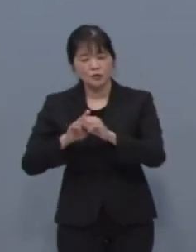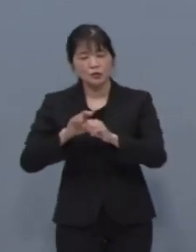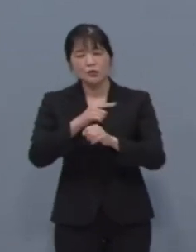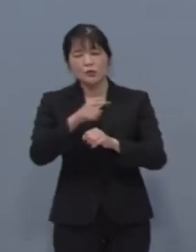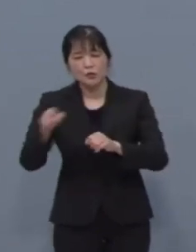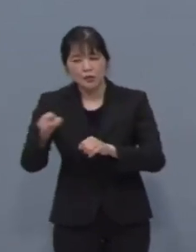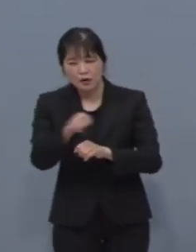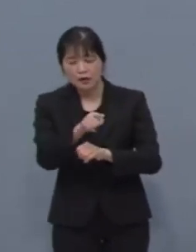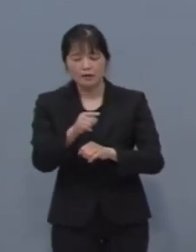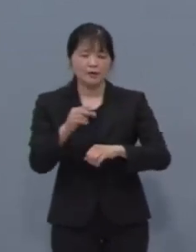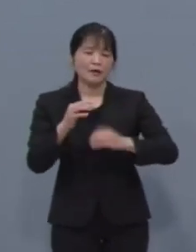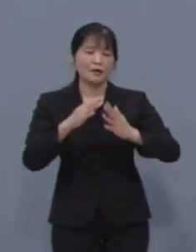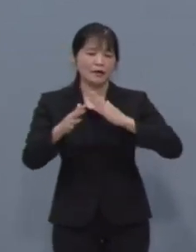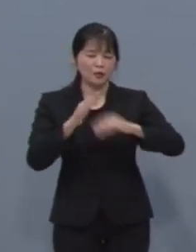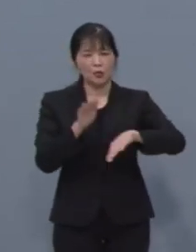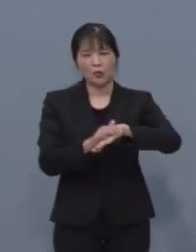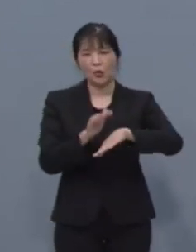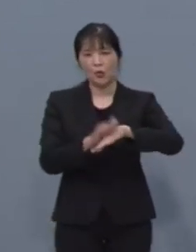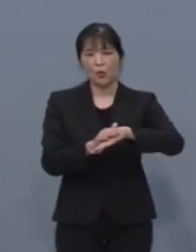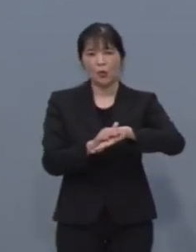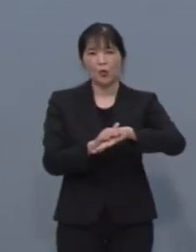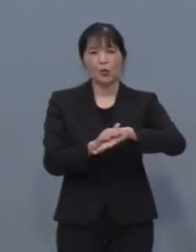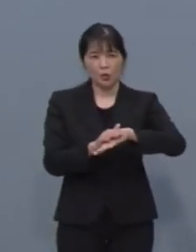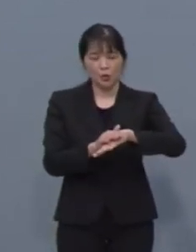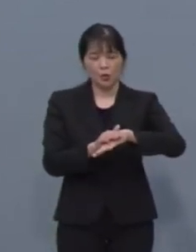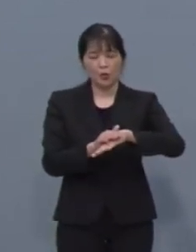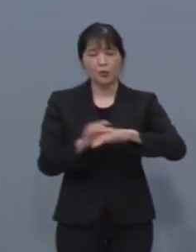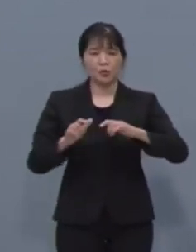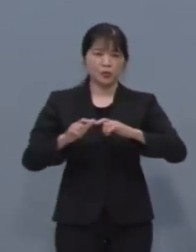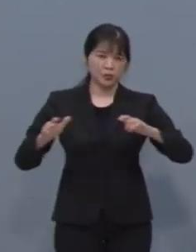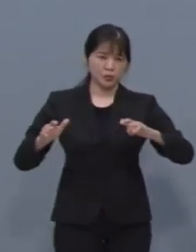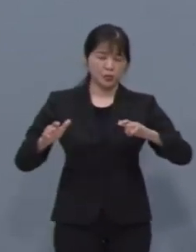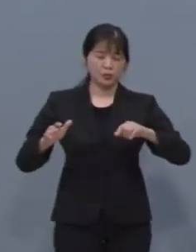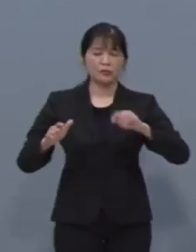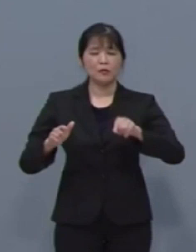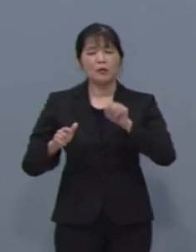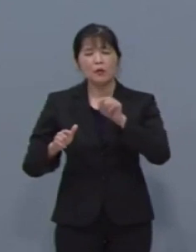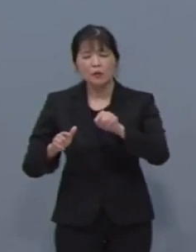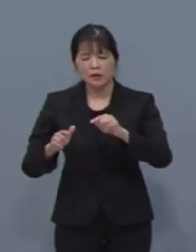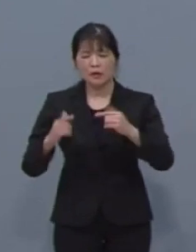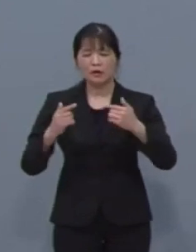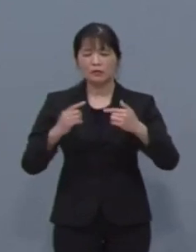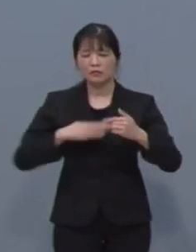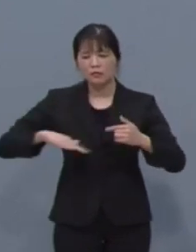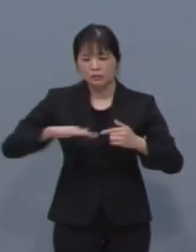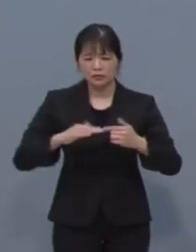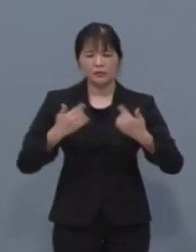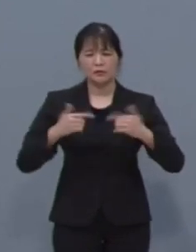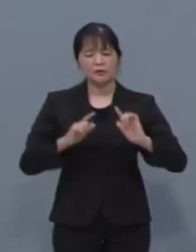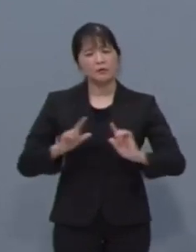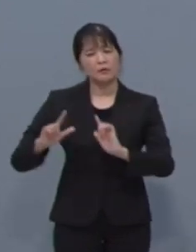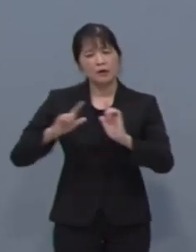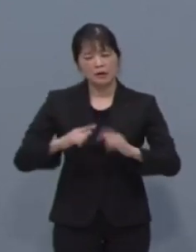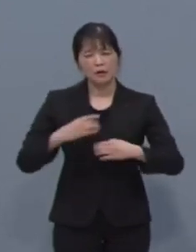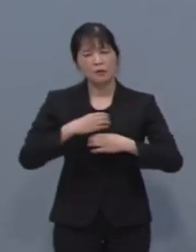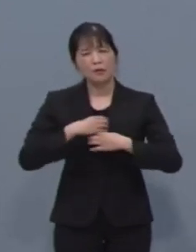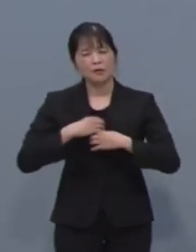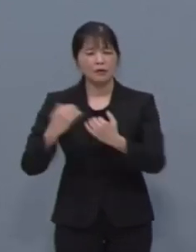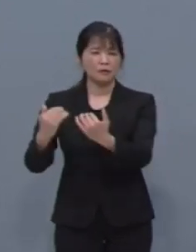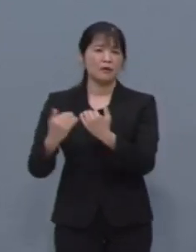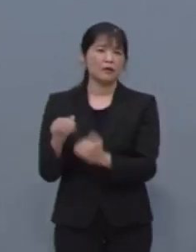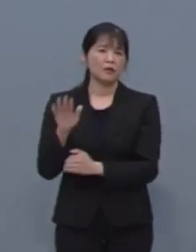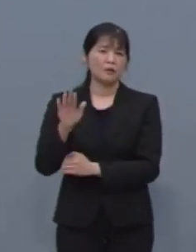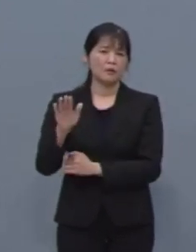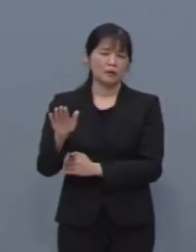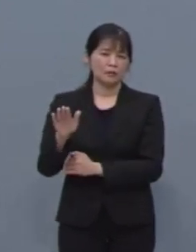ますところがこれらは千葉県便の日常さえも危険にさらす気可能性がありますしかし警察だけ